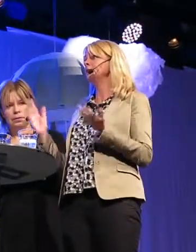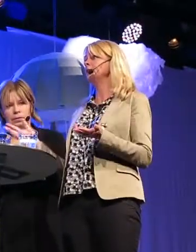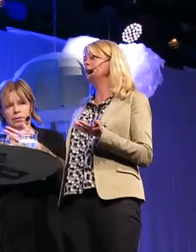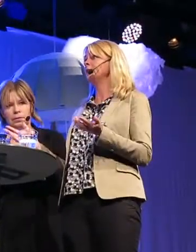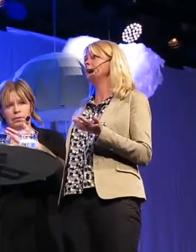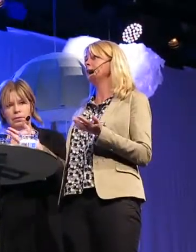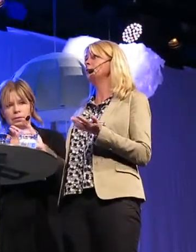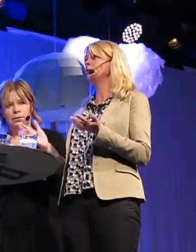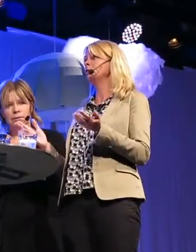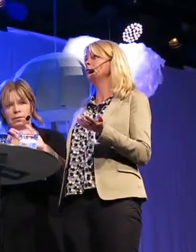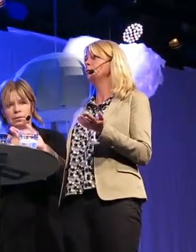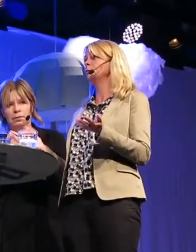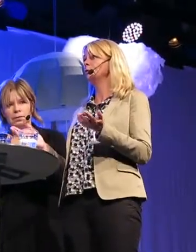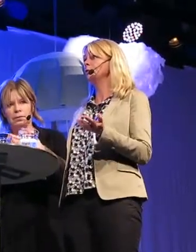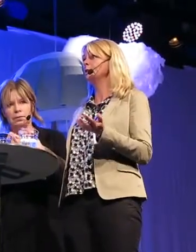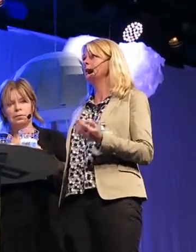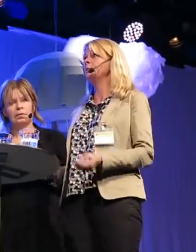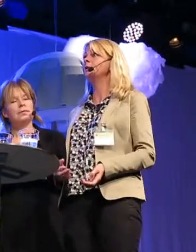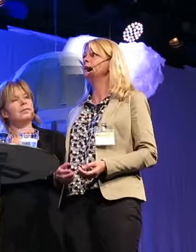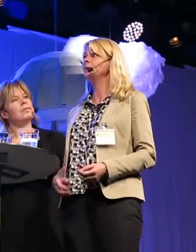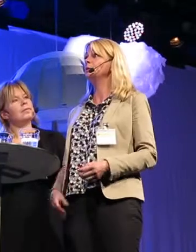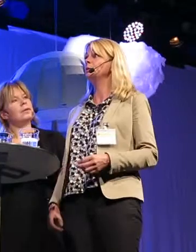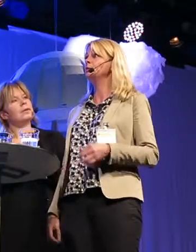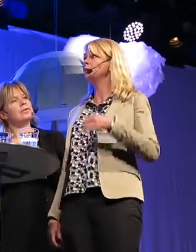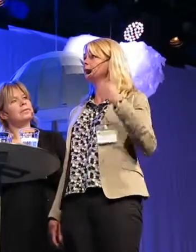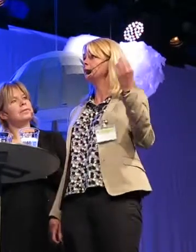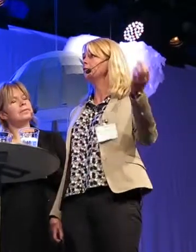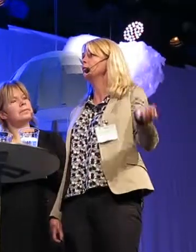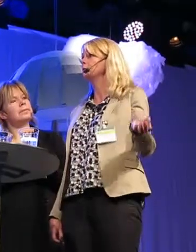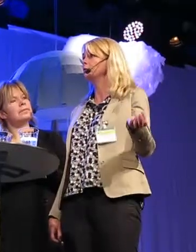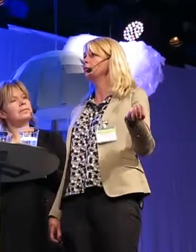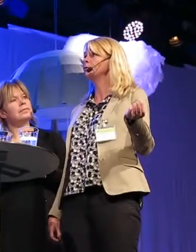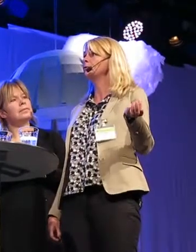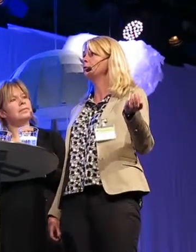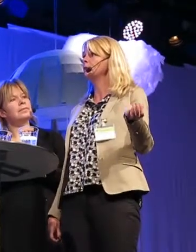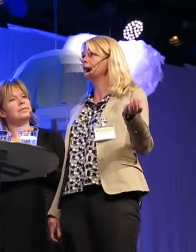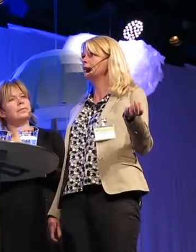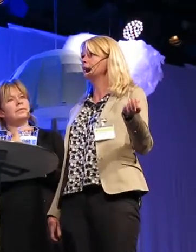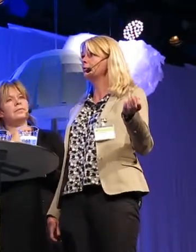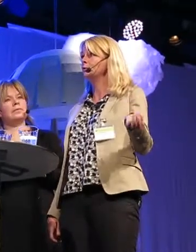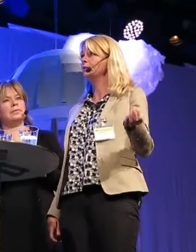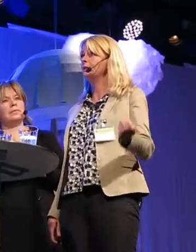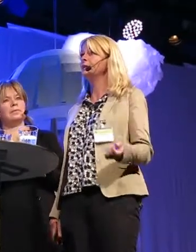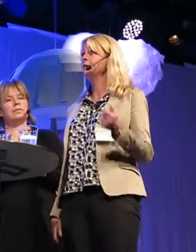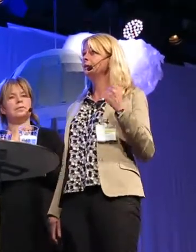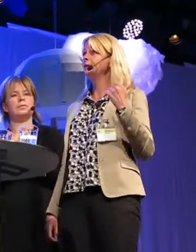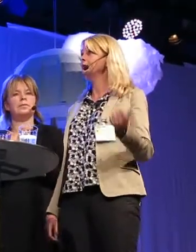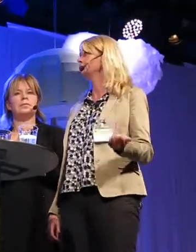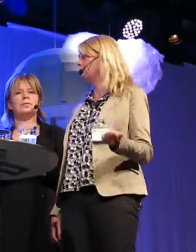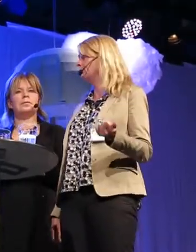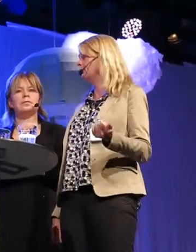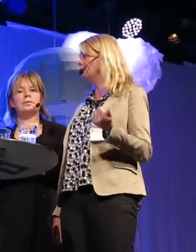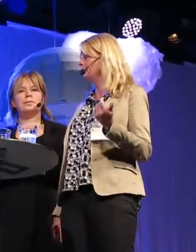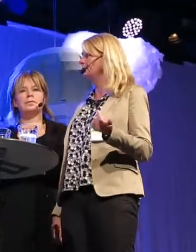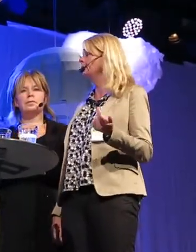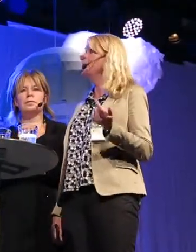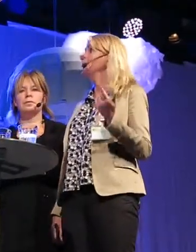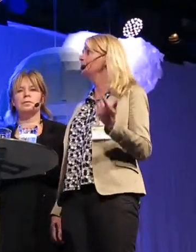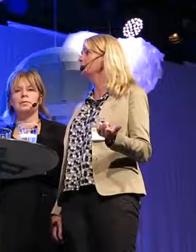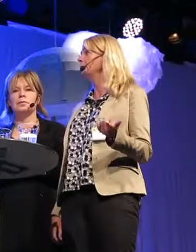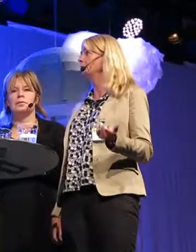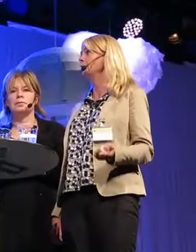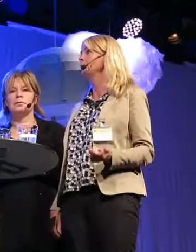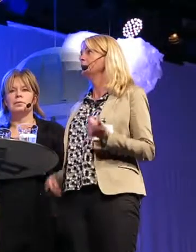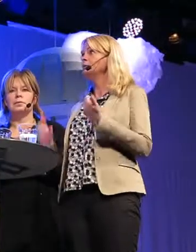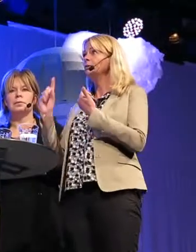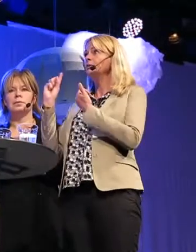som fungerar i dagens fordonsflotta. Det är bara det att de är gjort av restprodukter från våra svenska skogar. Till exempel lignin